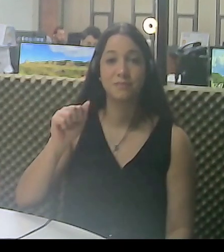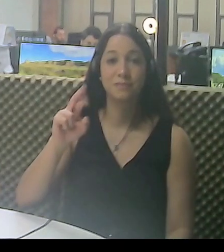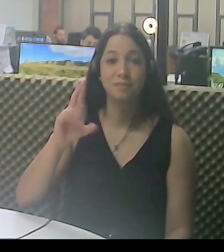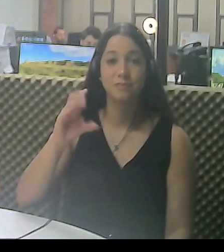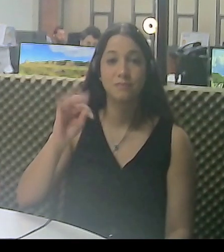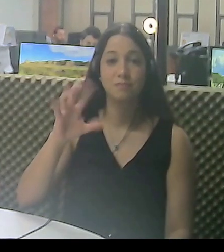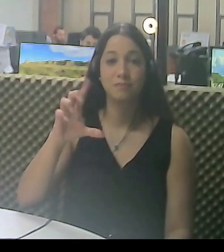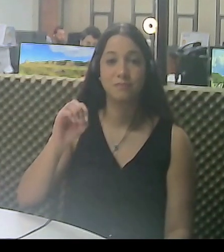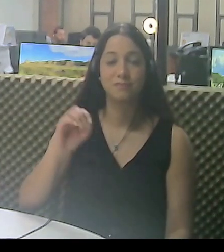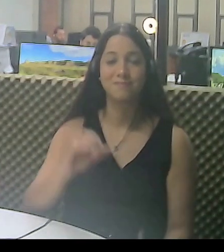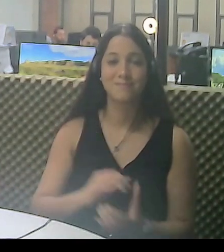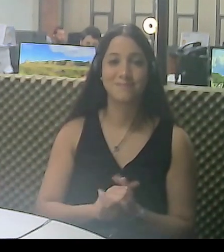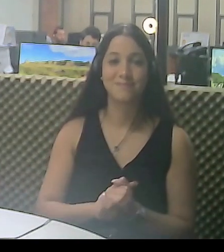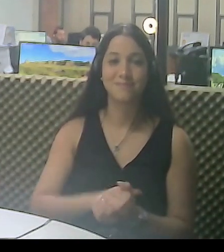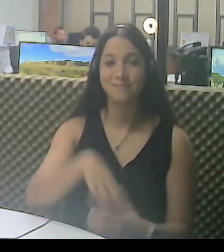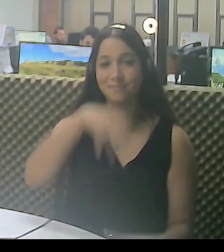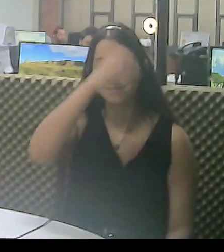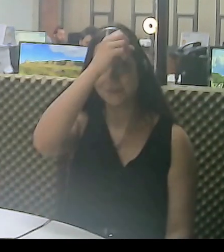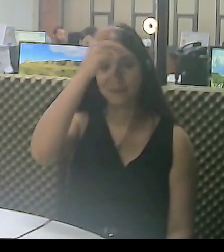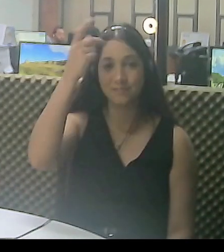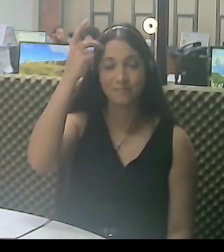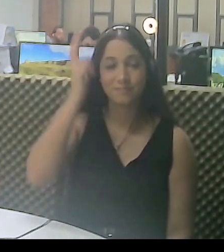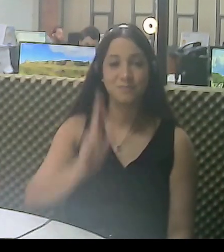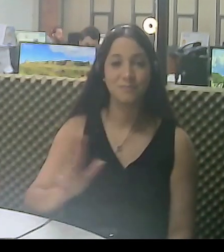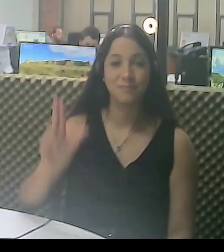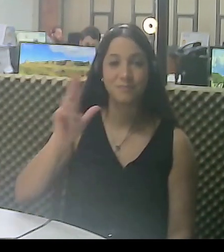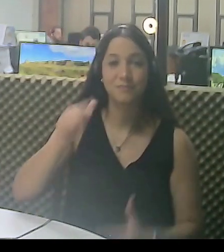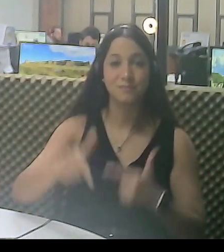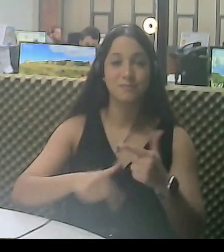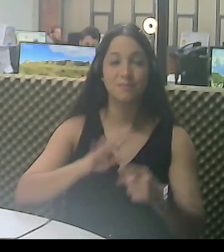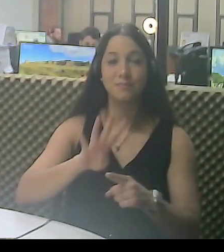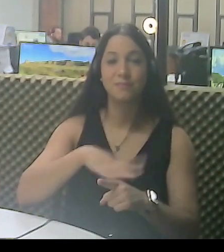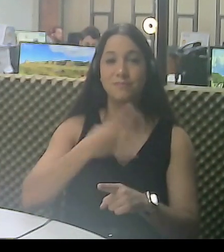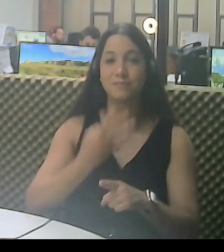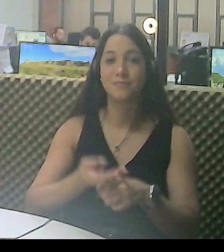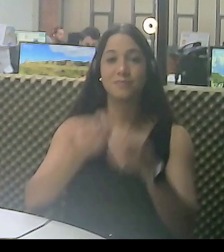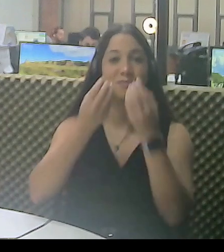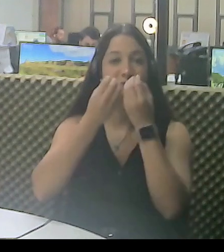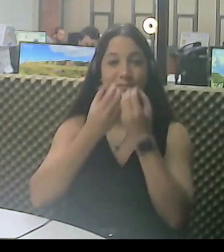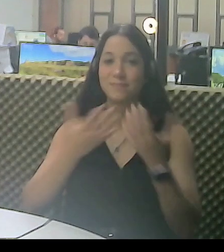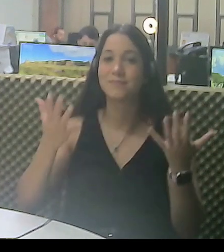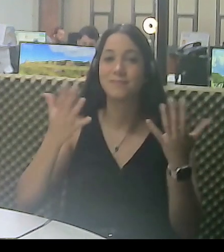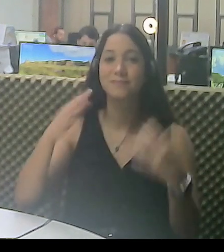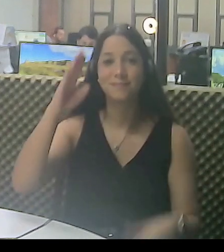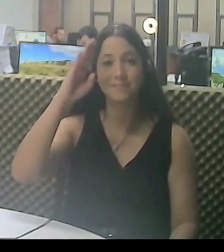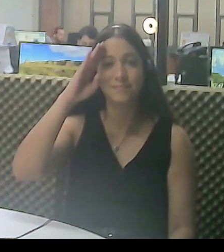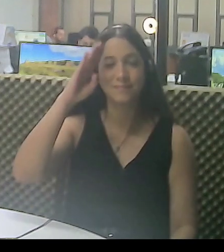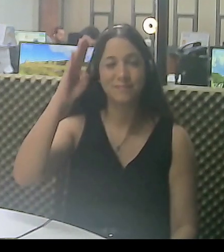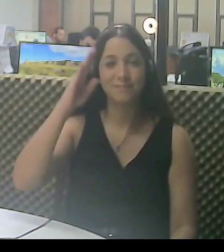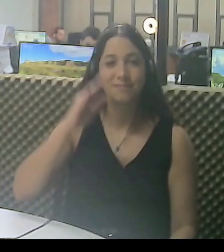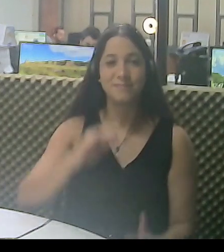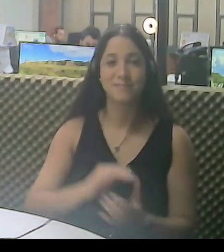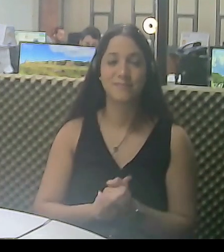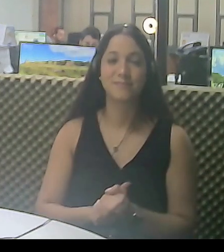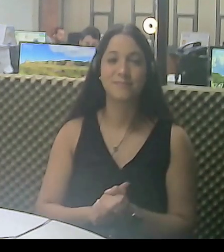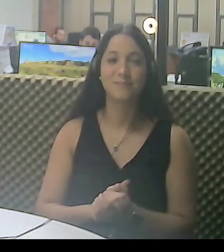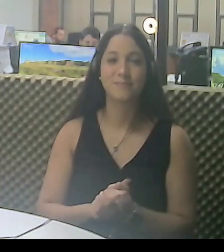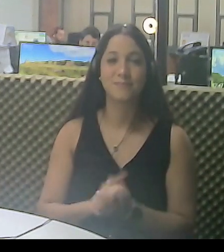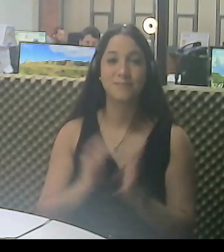Comunicação, Marco Túlio de Castro Kalimann. Prefeitura de Uberlândia. Fazer mais, fazer bem. Até a